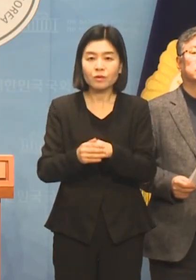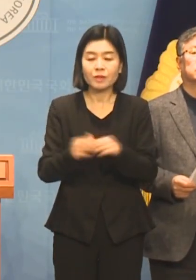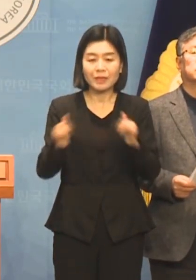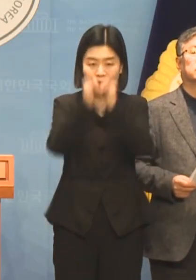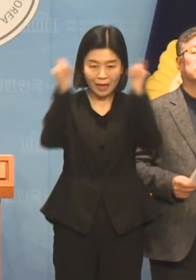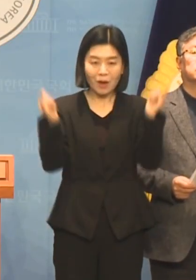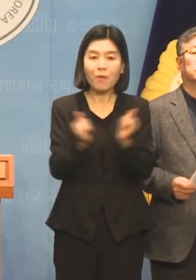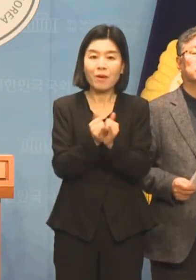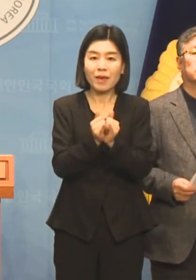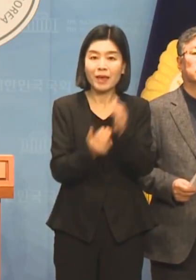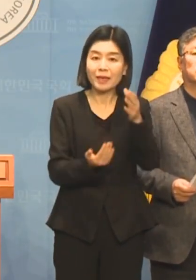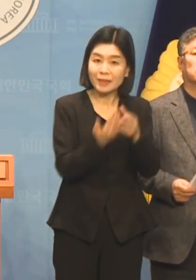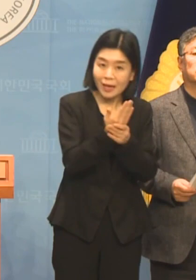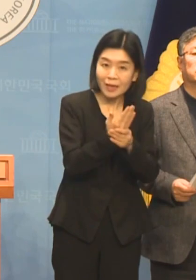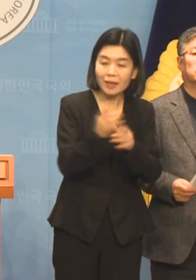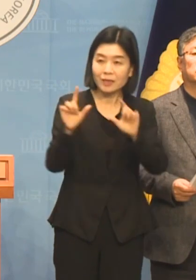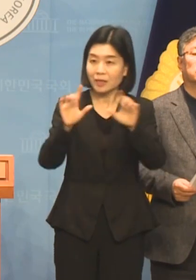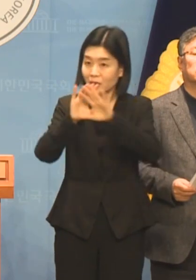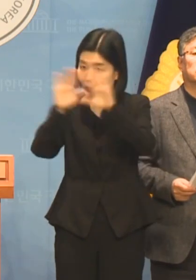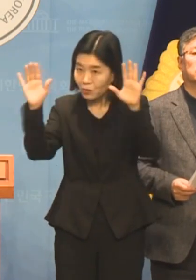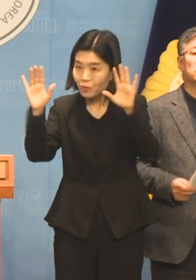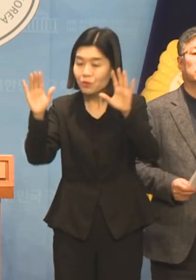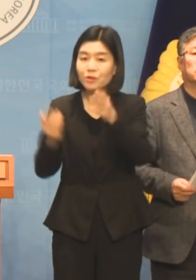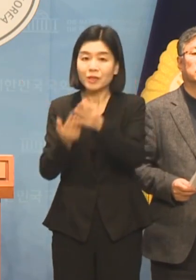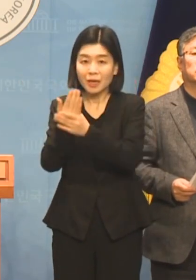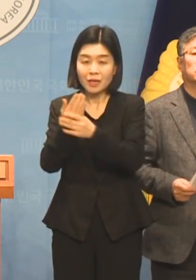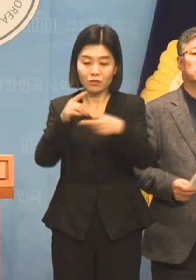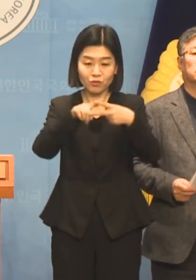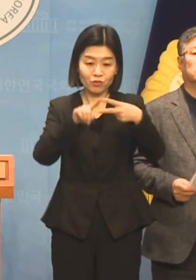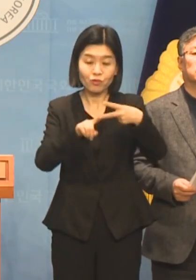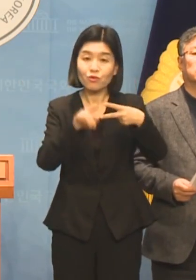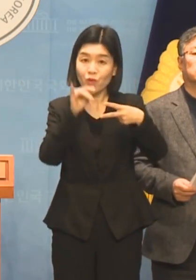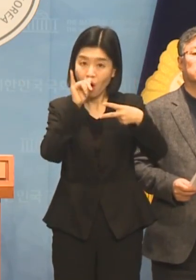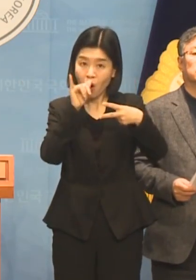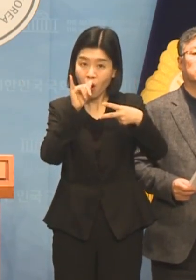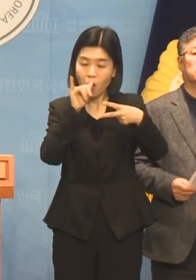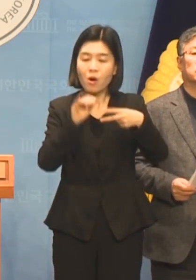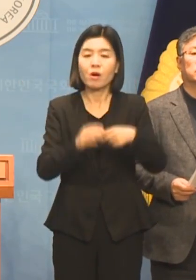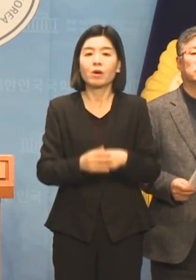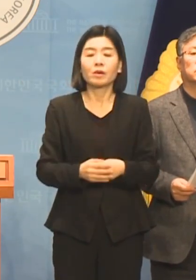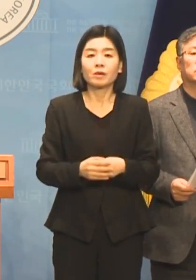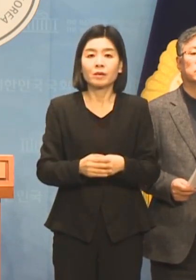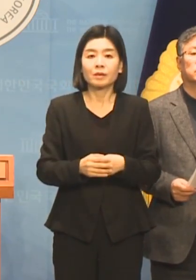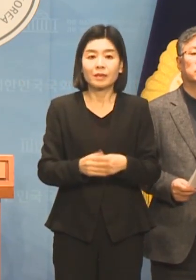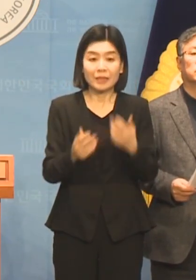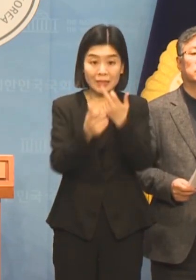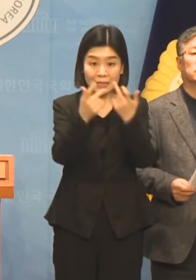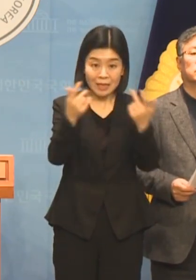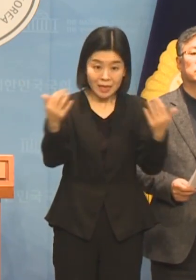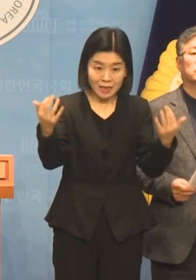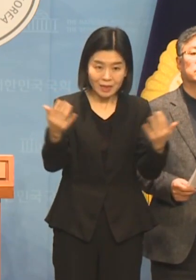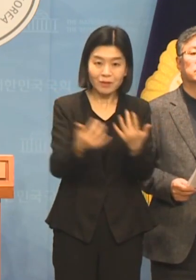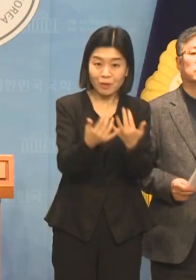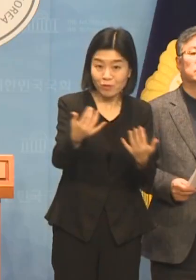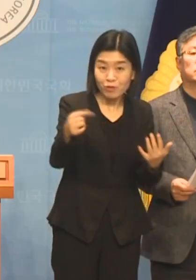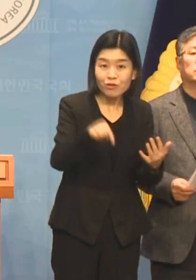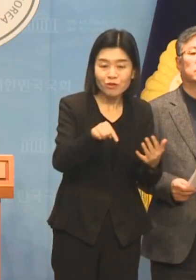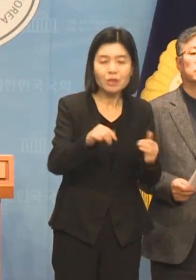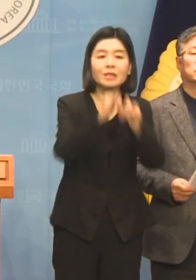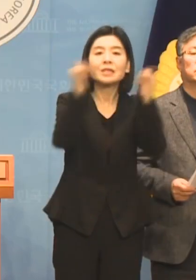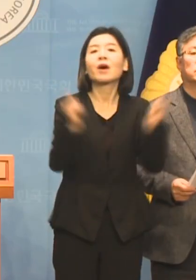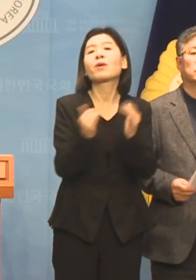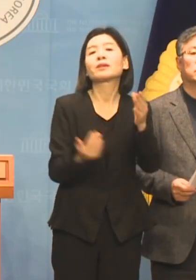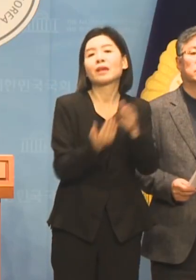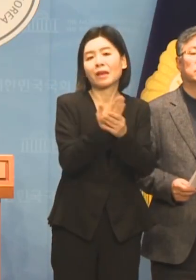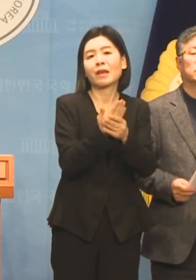재난은 사회재난과 기후재난 두 가지로 분류를 하고 있습니다. 그런데 산불은 사회재난으로 분류가 되어